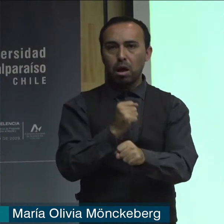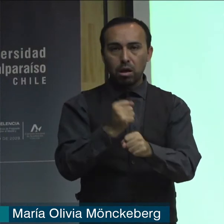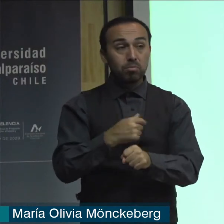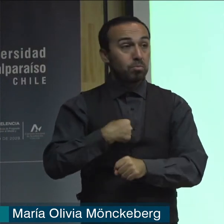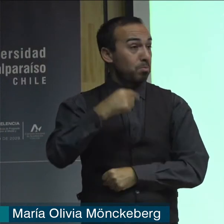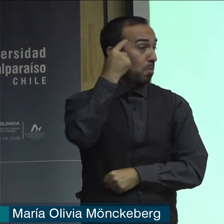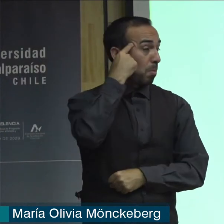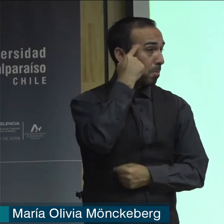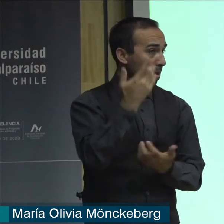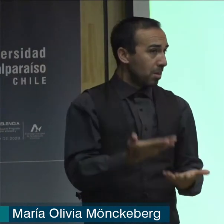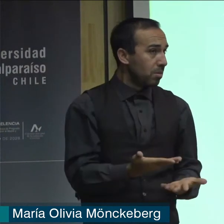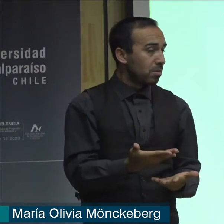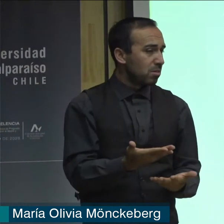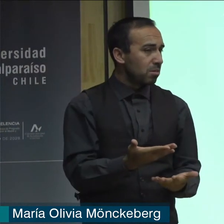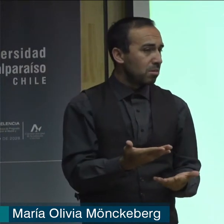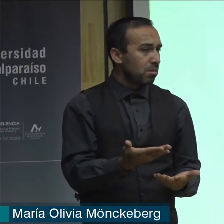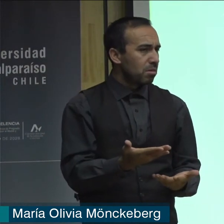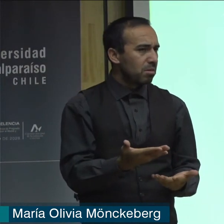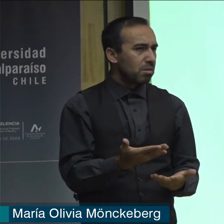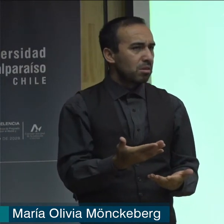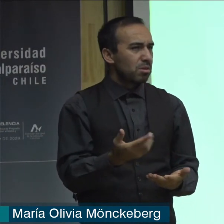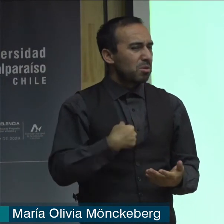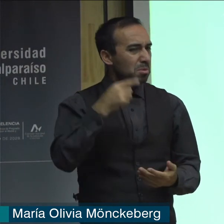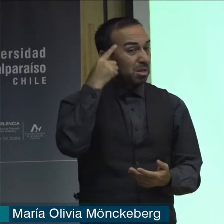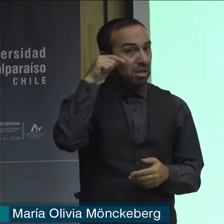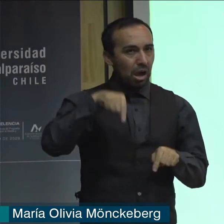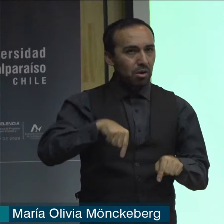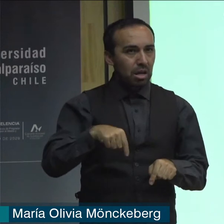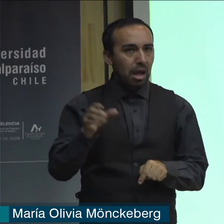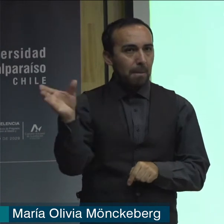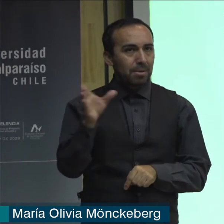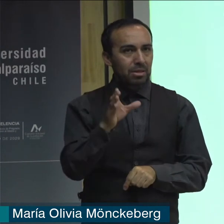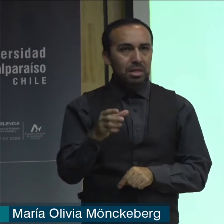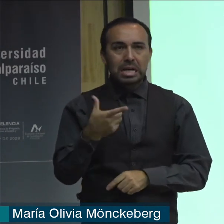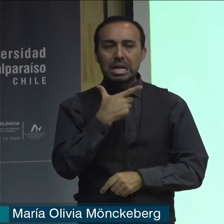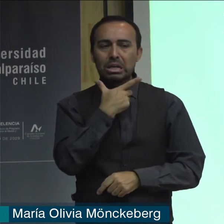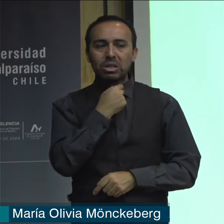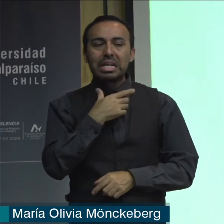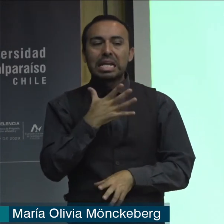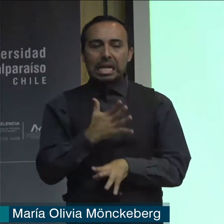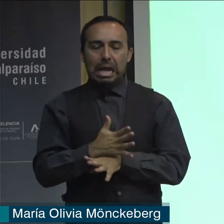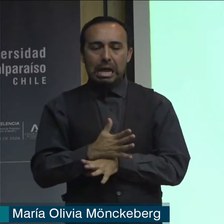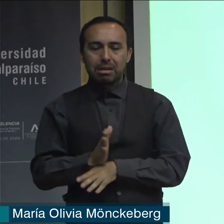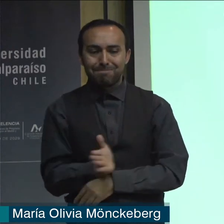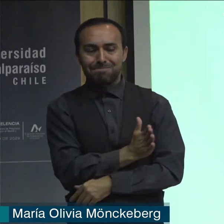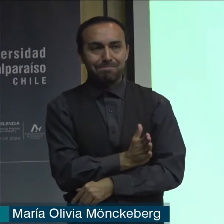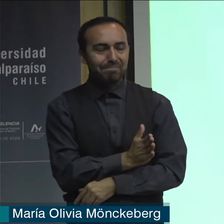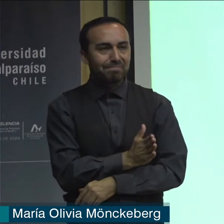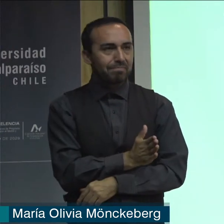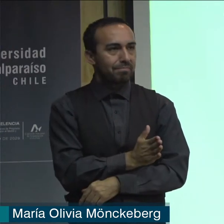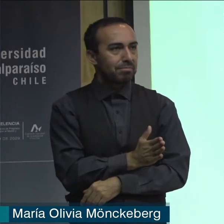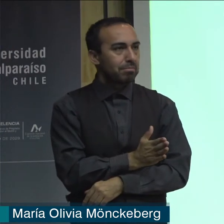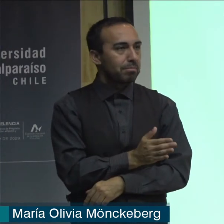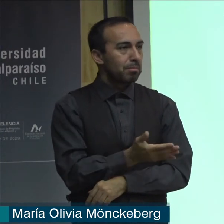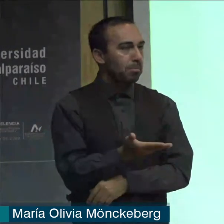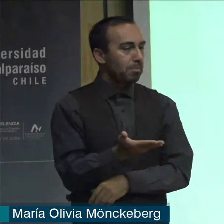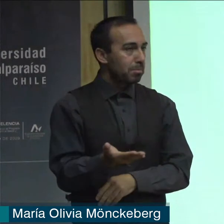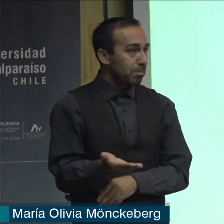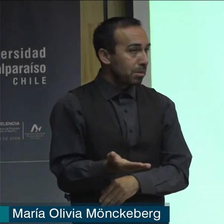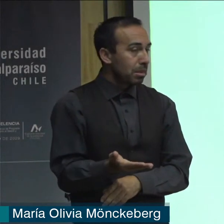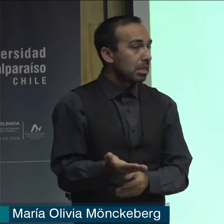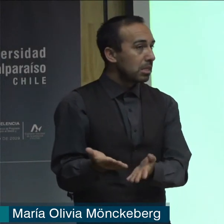que no no querer que estén es otra cosa y hay que tener